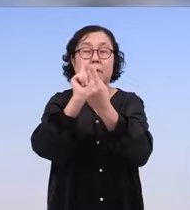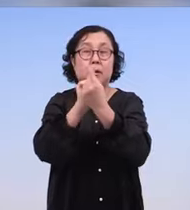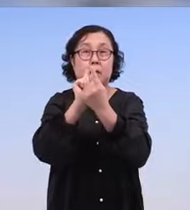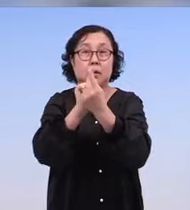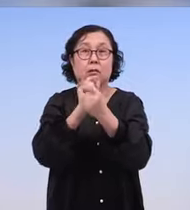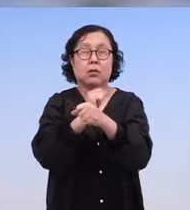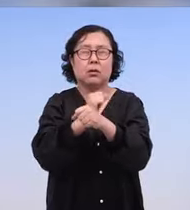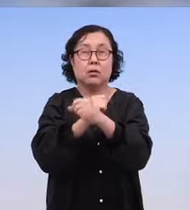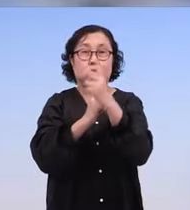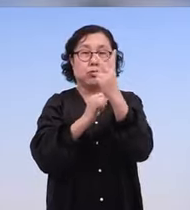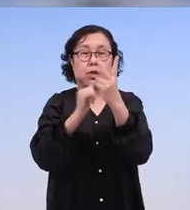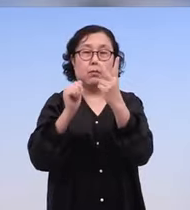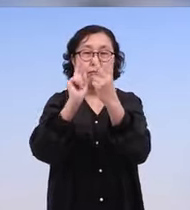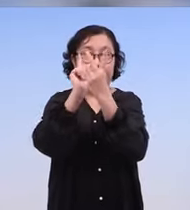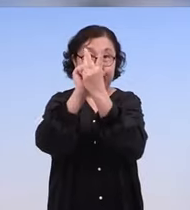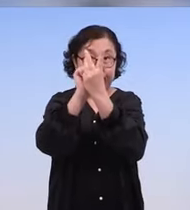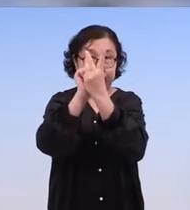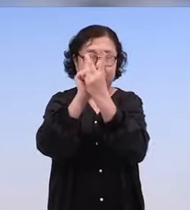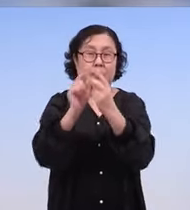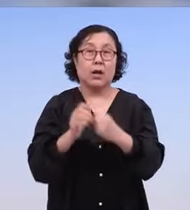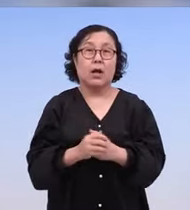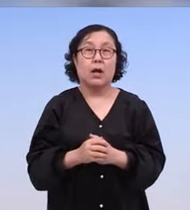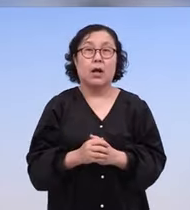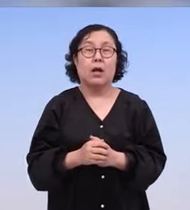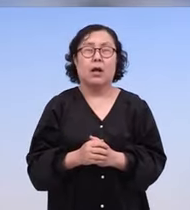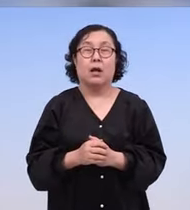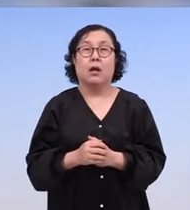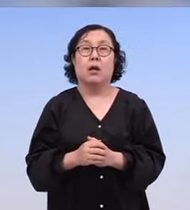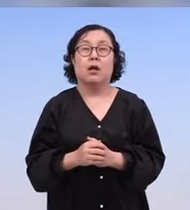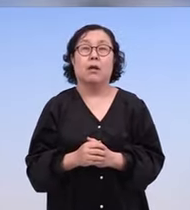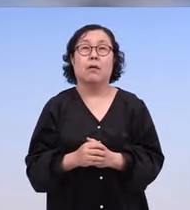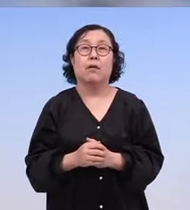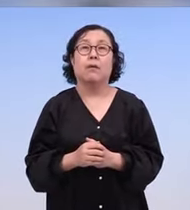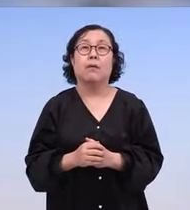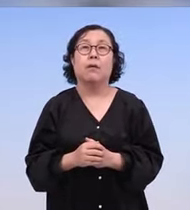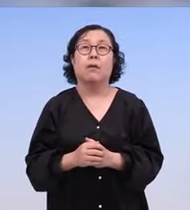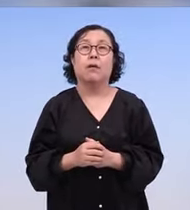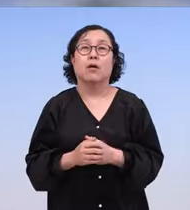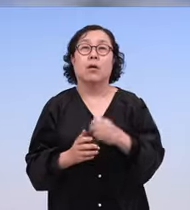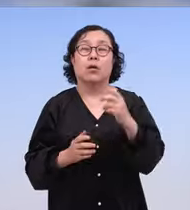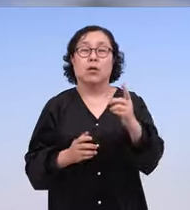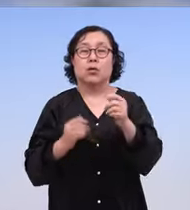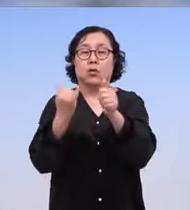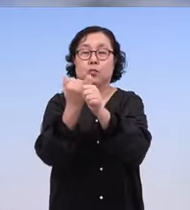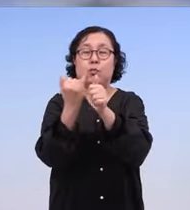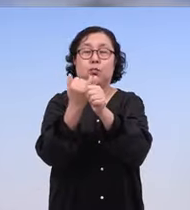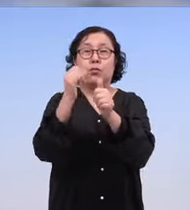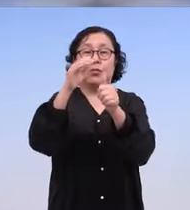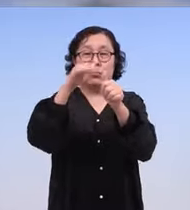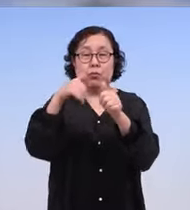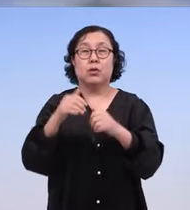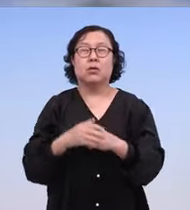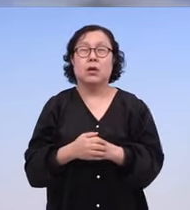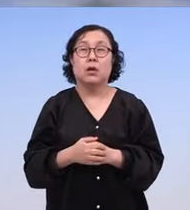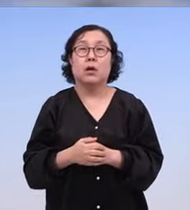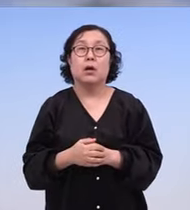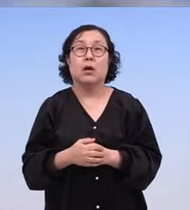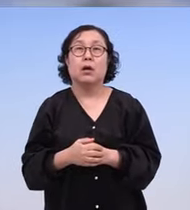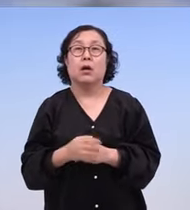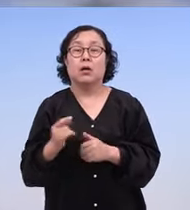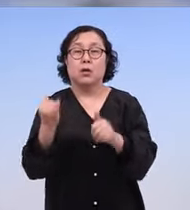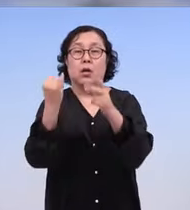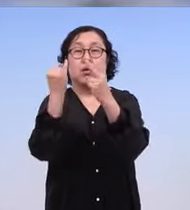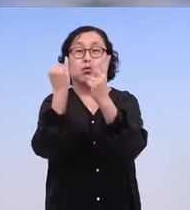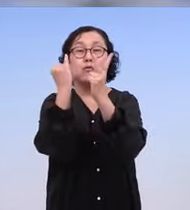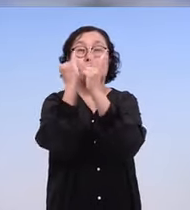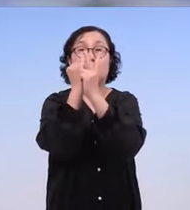찾아와서, 왜? 같이 오라 그랬으니까. 한 사람만 내 확인하면 안 되니까. 그 부부 다 오라 그랬더니 다 왔어요.